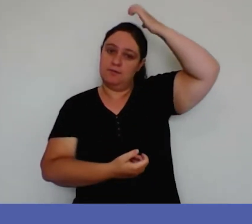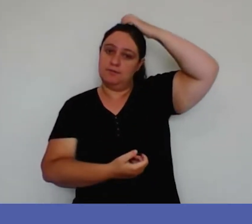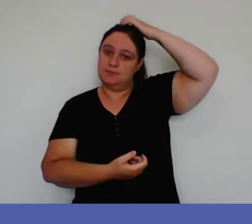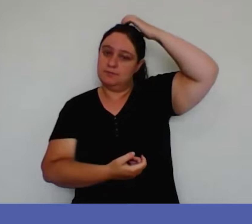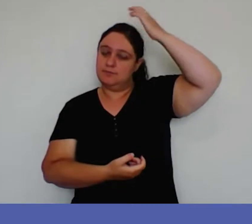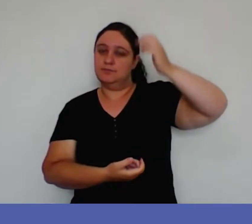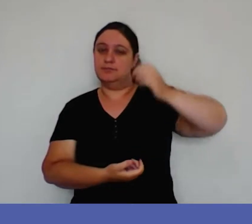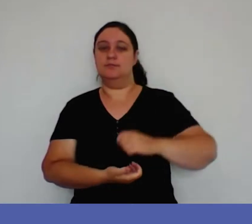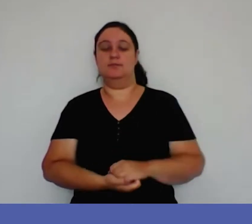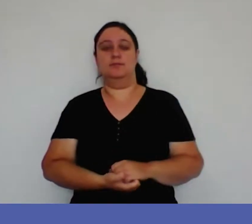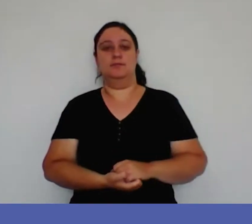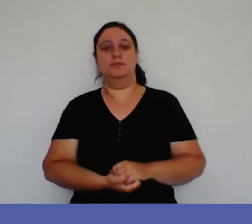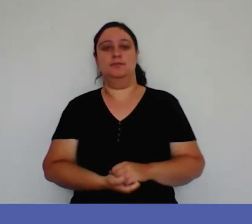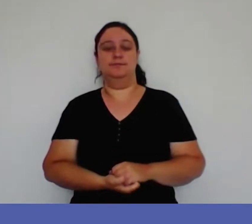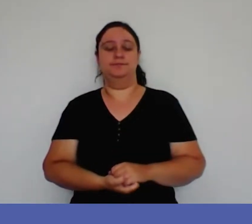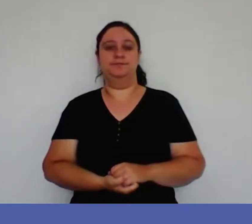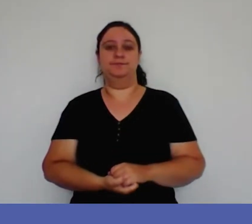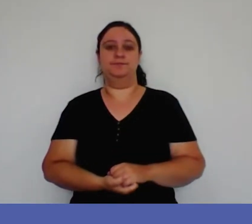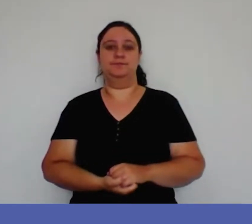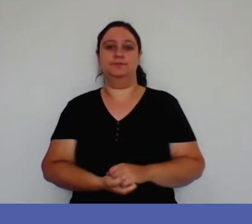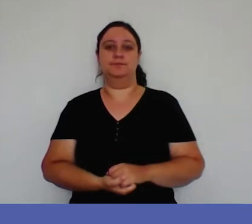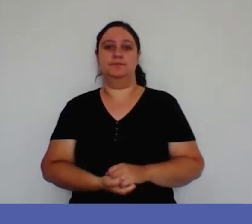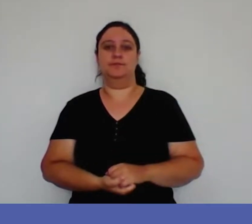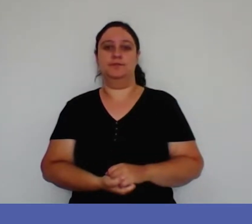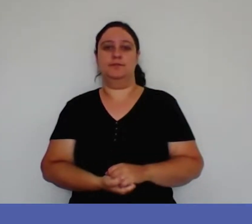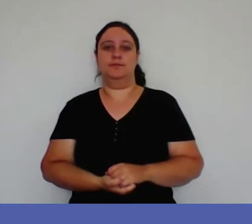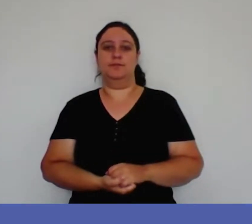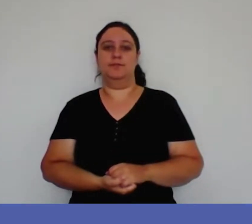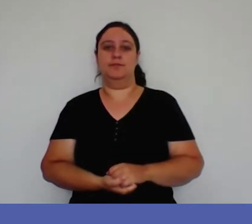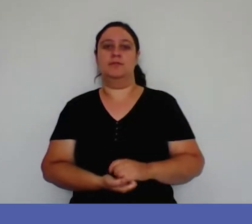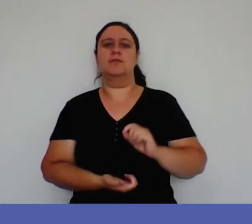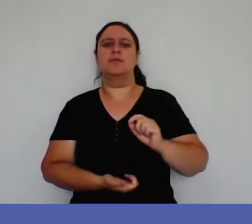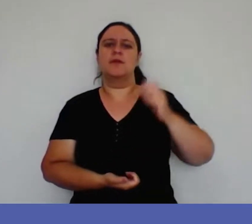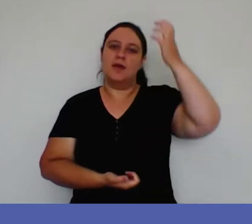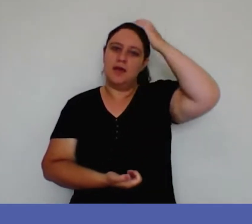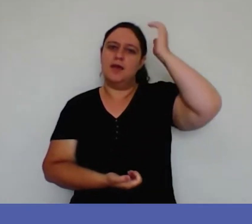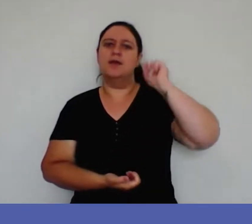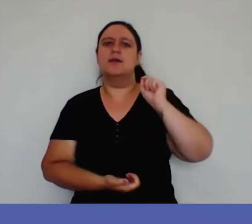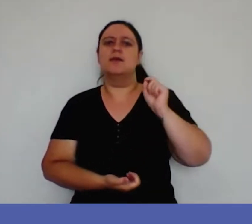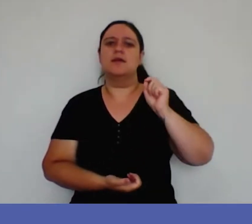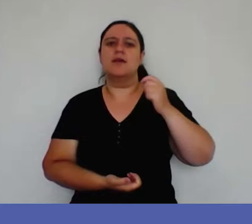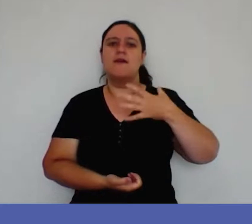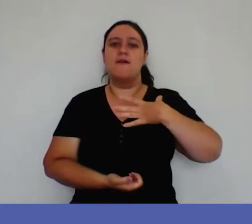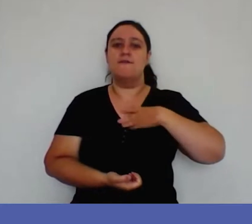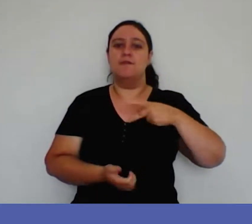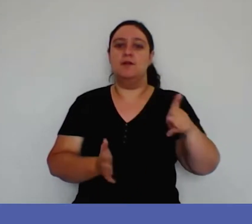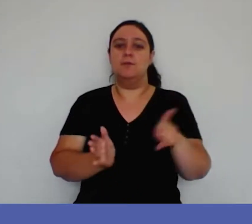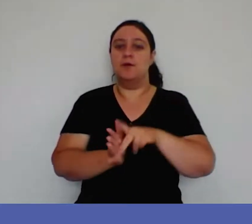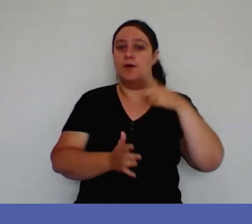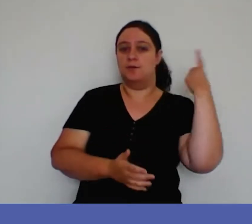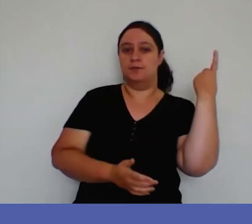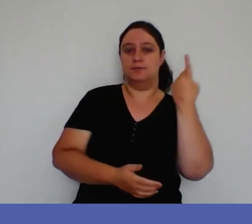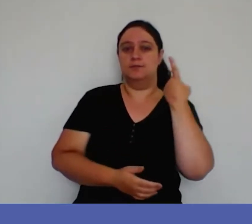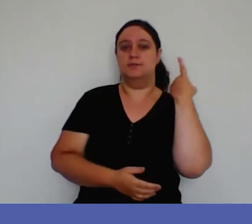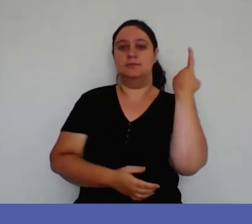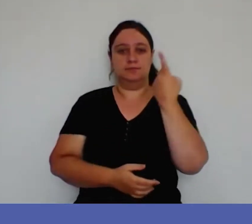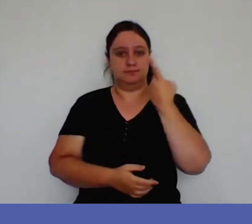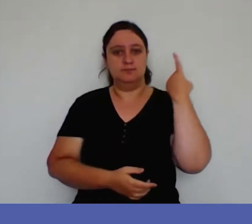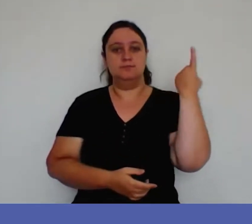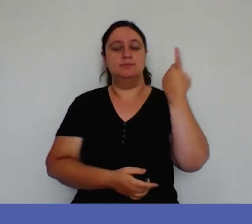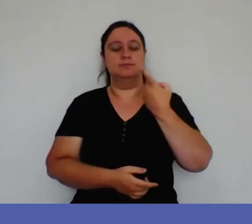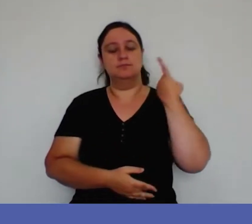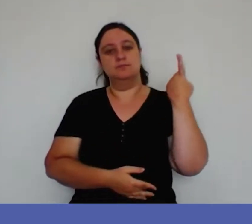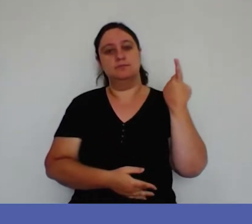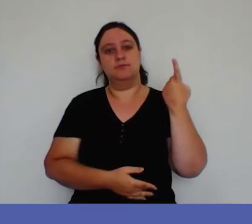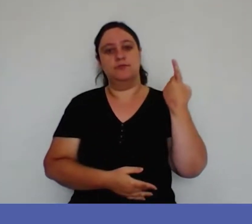que é o filho de Davi. Ele veio para assumir,